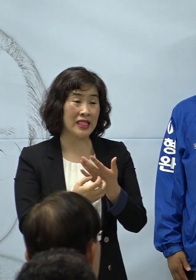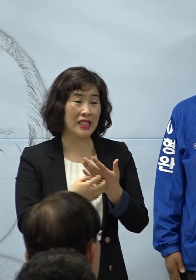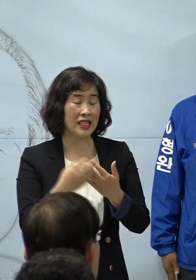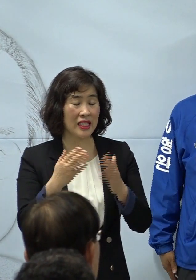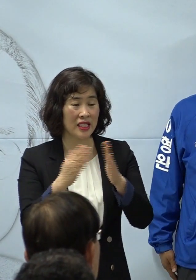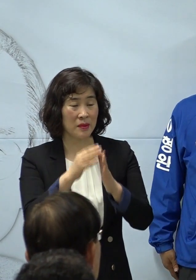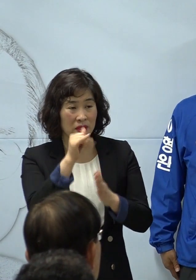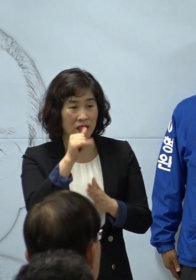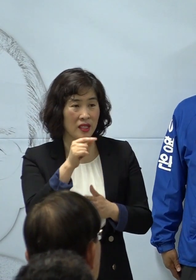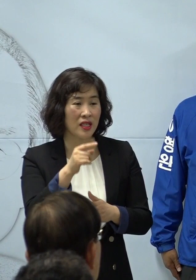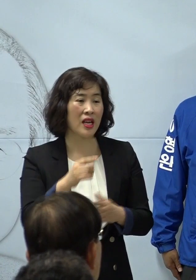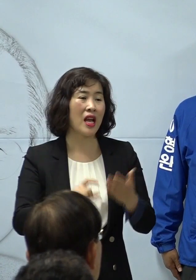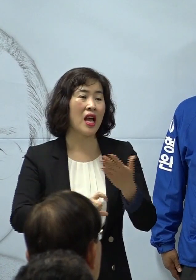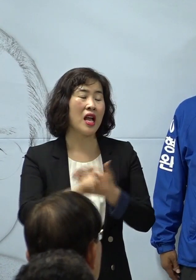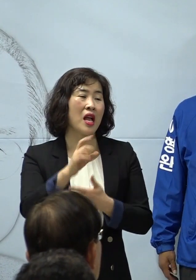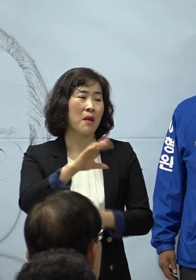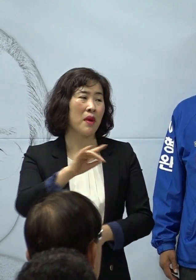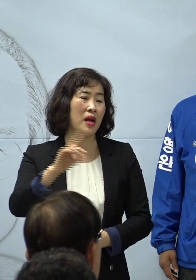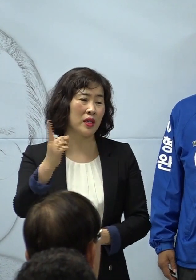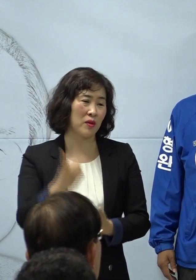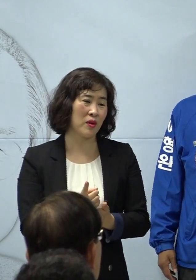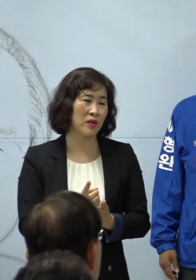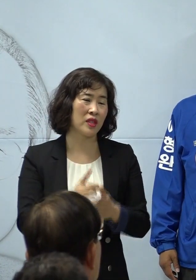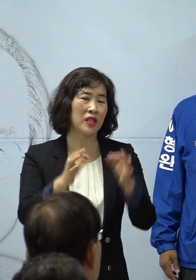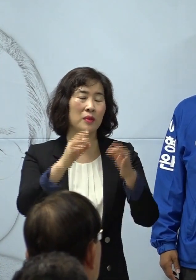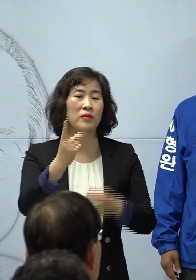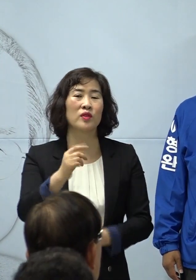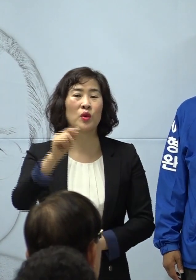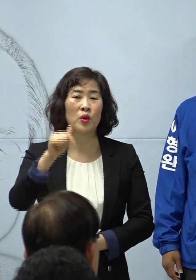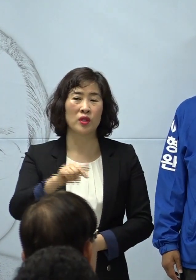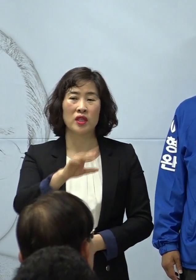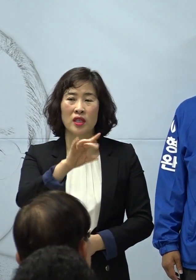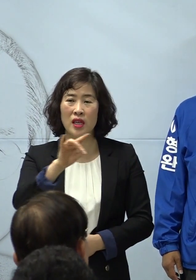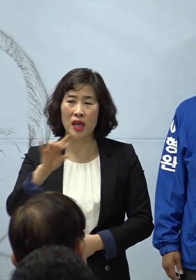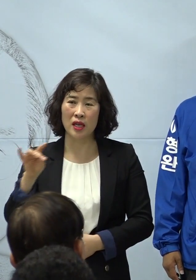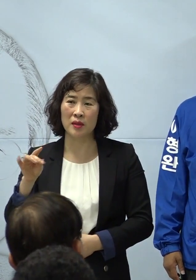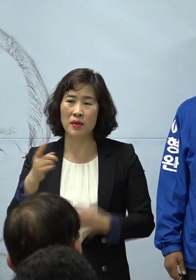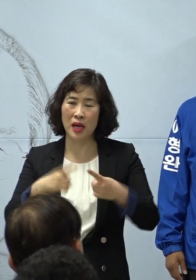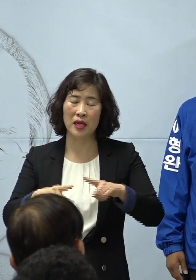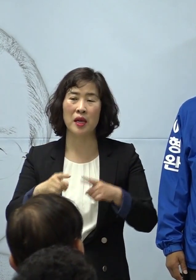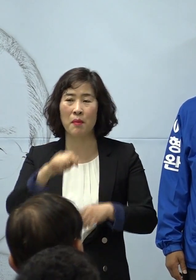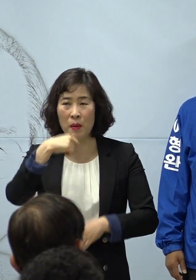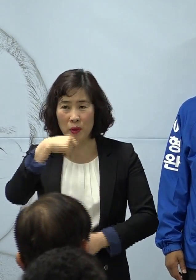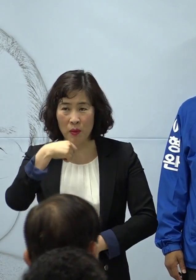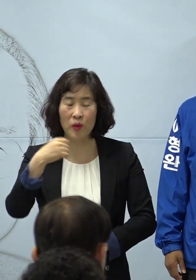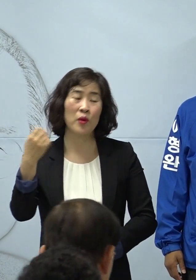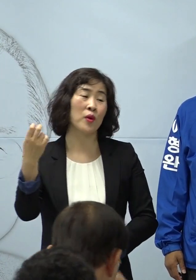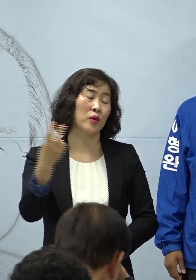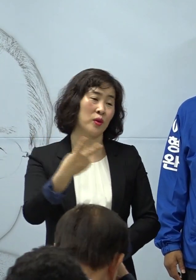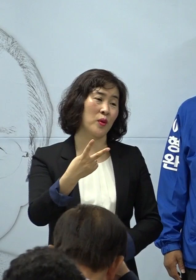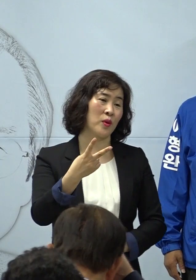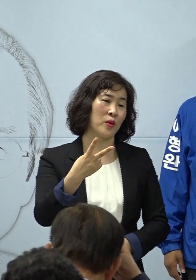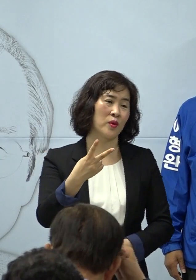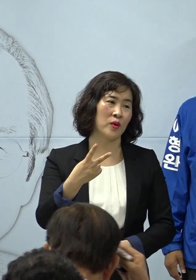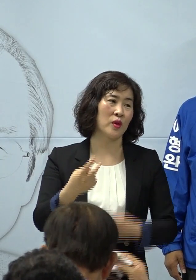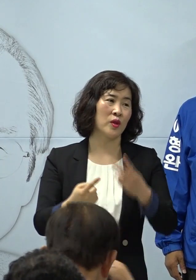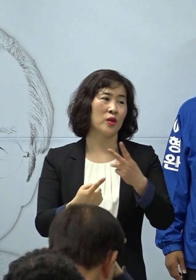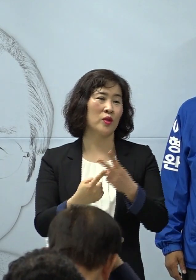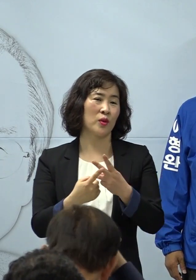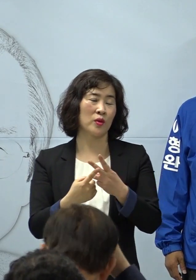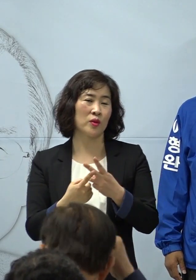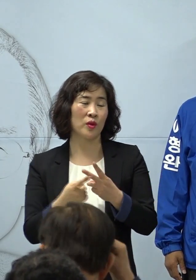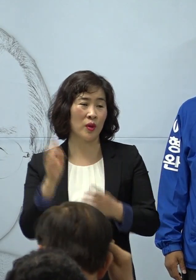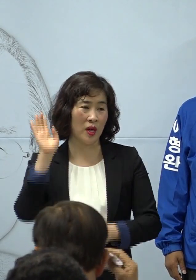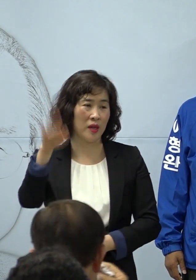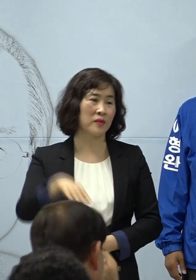오시는 분이 김종식 수습사무관입니다. 가끔은 하숙집에서 같이 밥도 먹고요. 또 그래서 도청 건물로